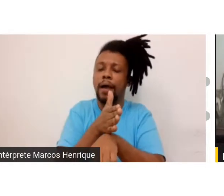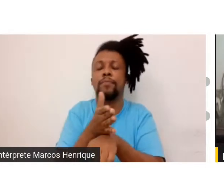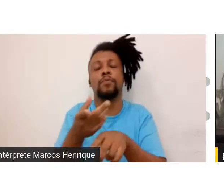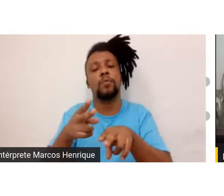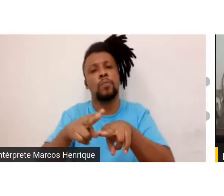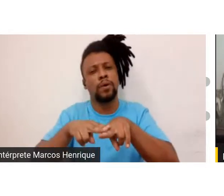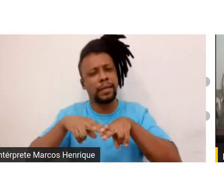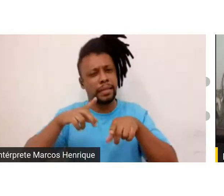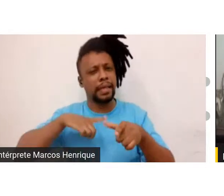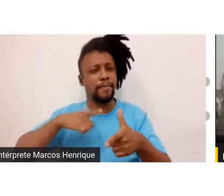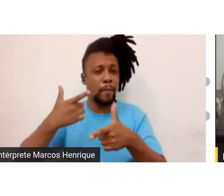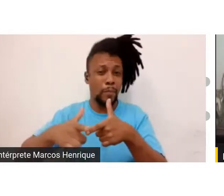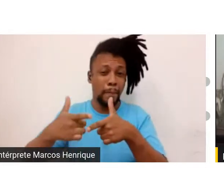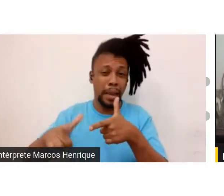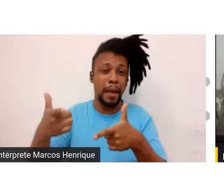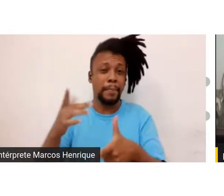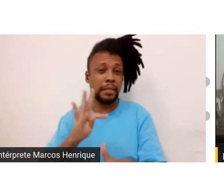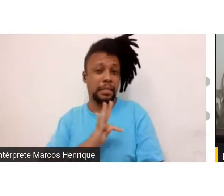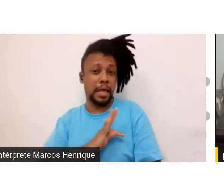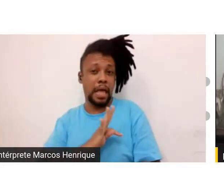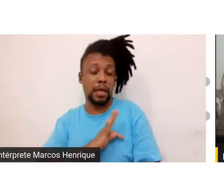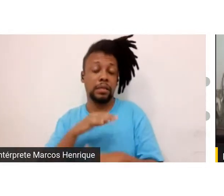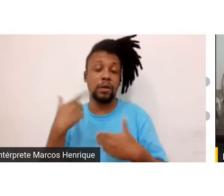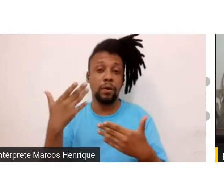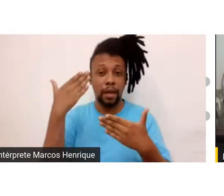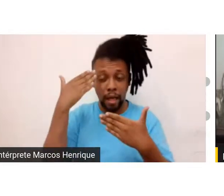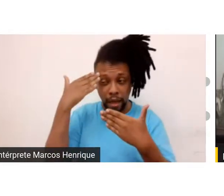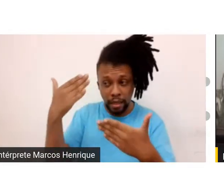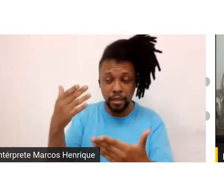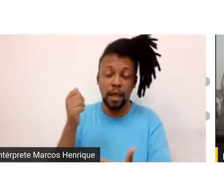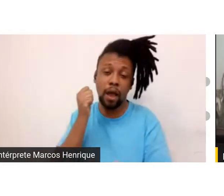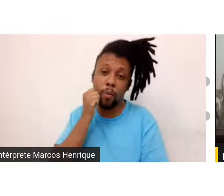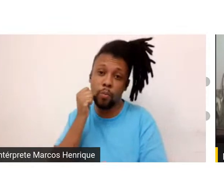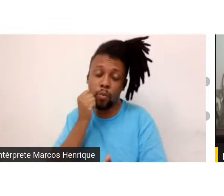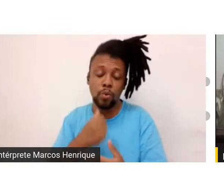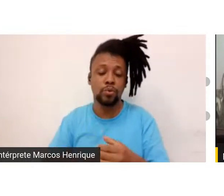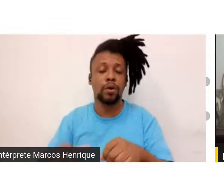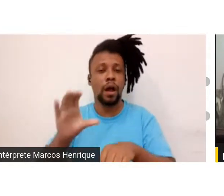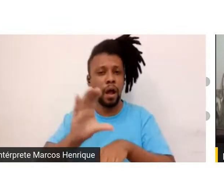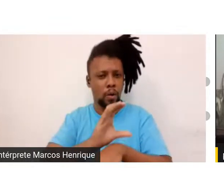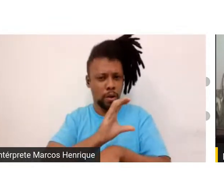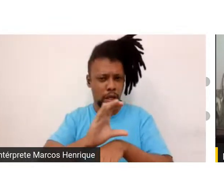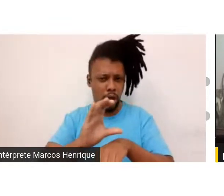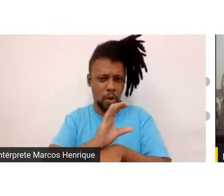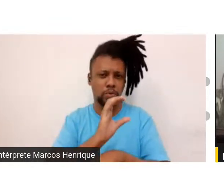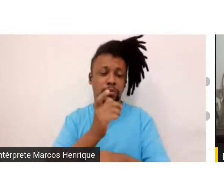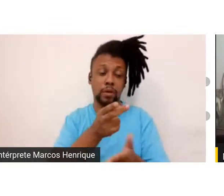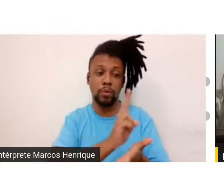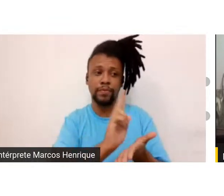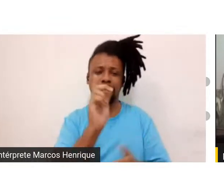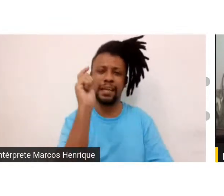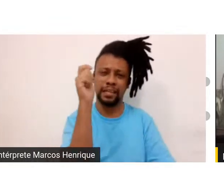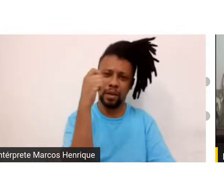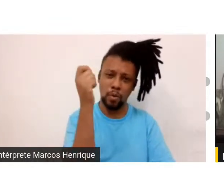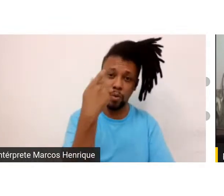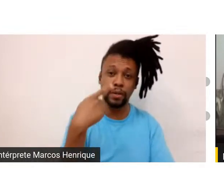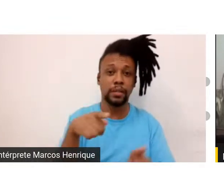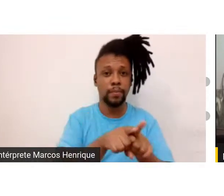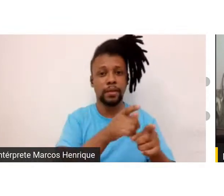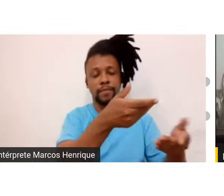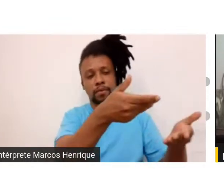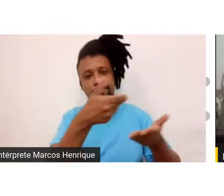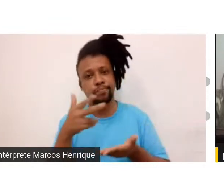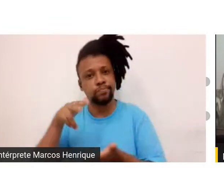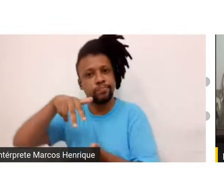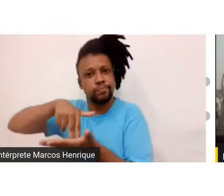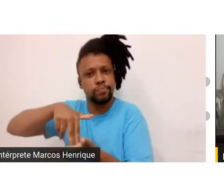que eu queria agradecer ao Bruno ao Cláudio Mourão da UFRGS né que também já teve o Senac em Porto Alegre